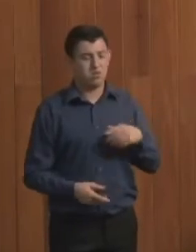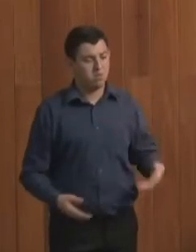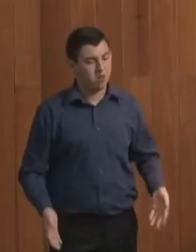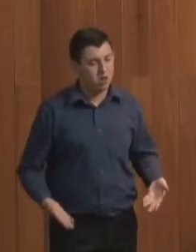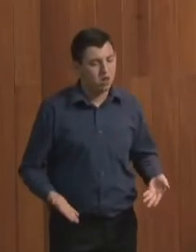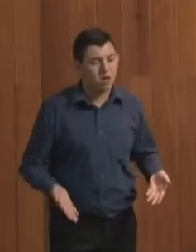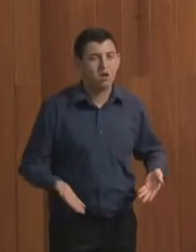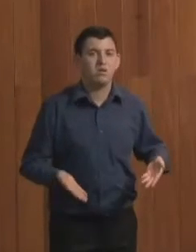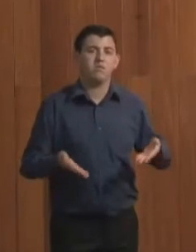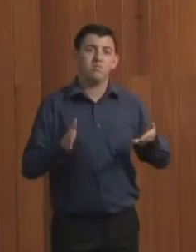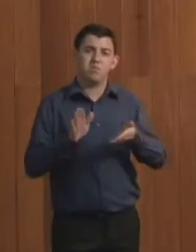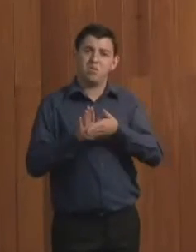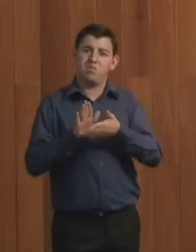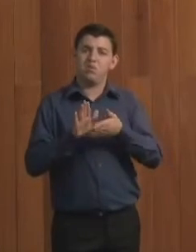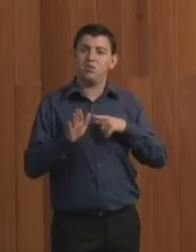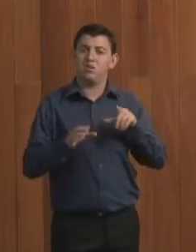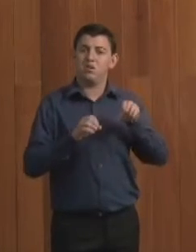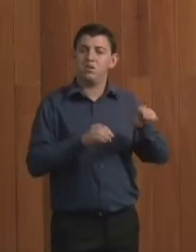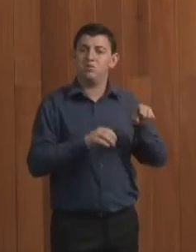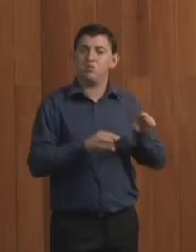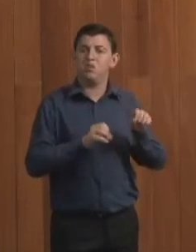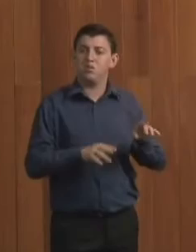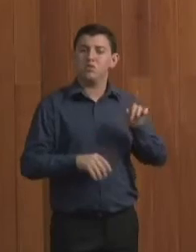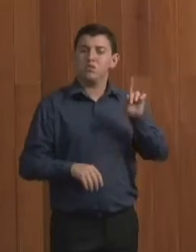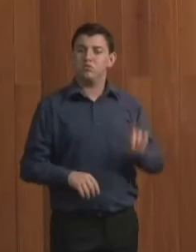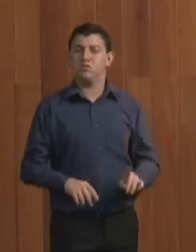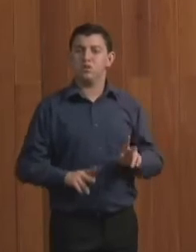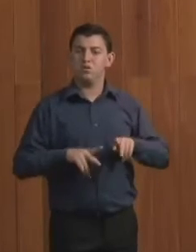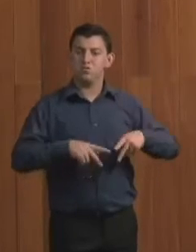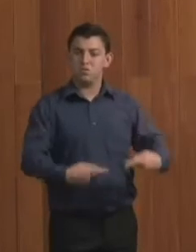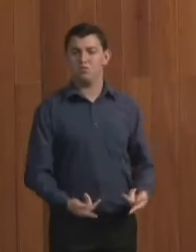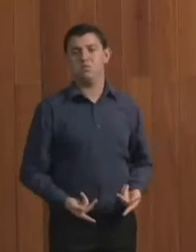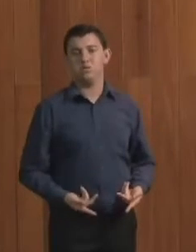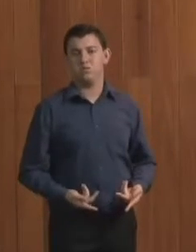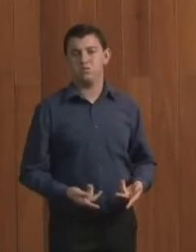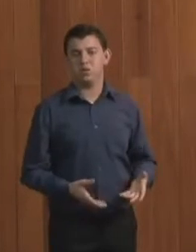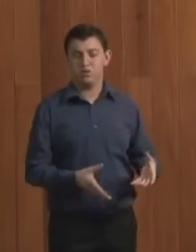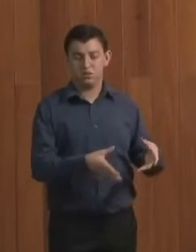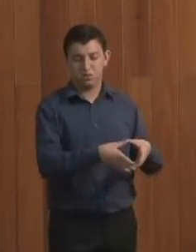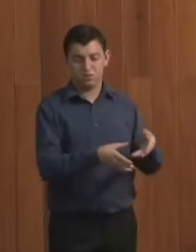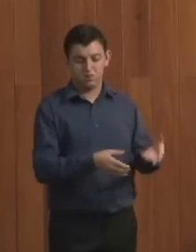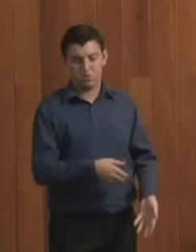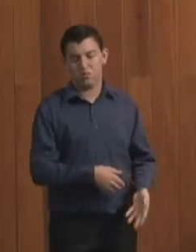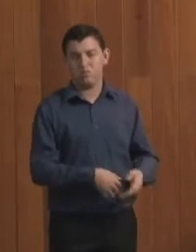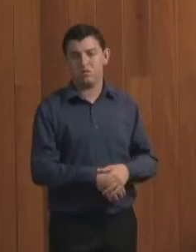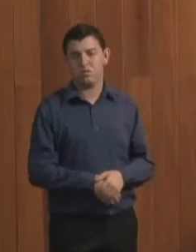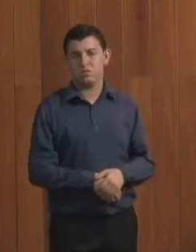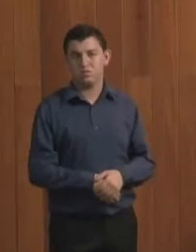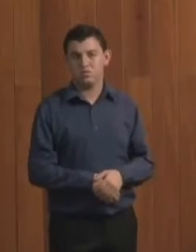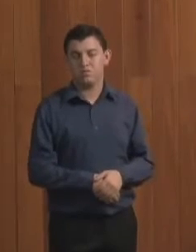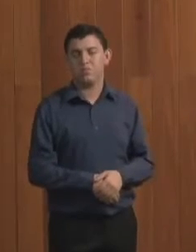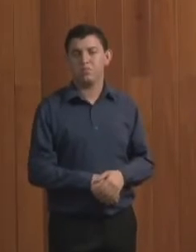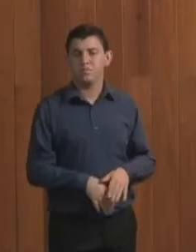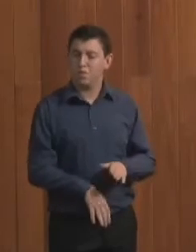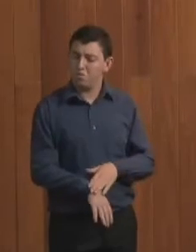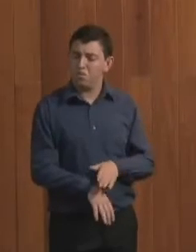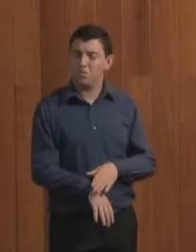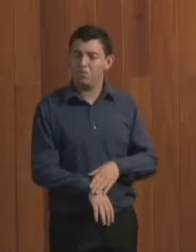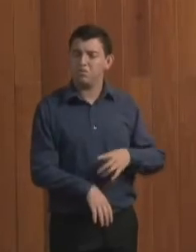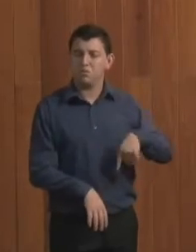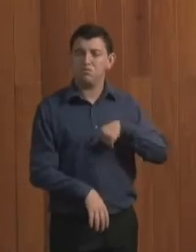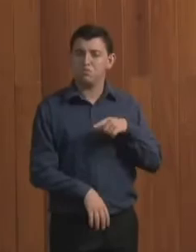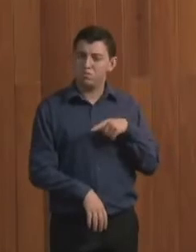a promoção e a educação em direitos humanos para estes grupos. Então, nós tivemos um momento em que cada